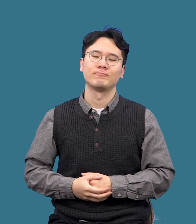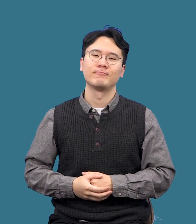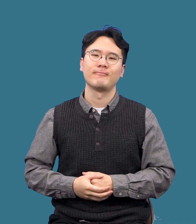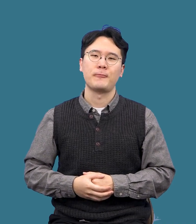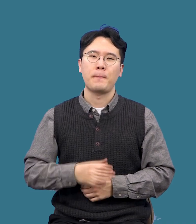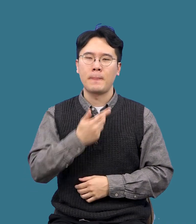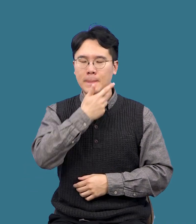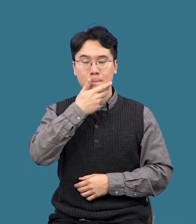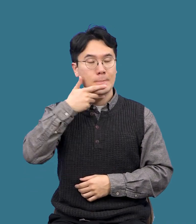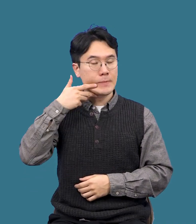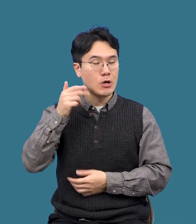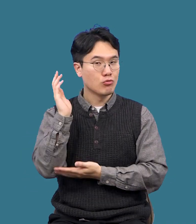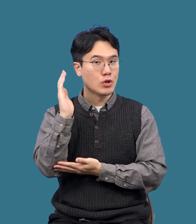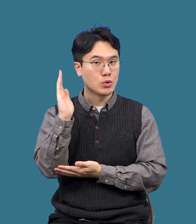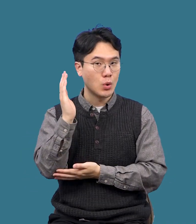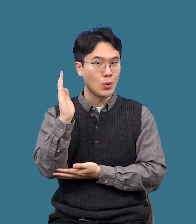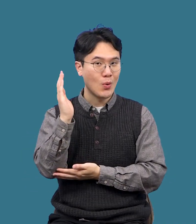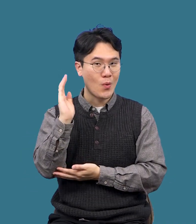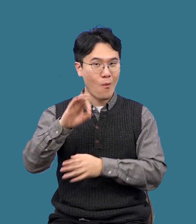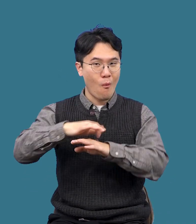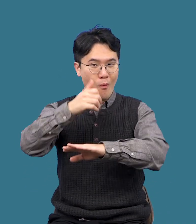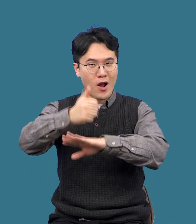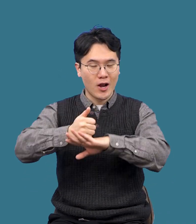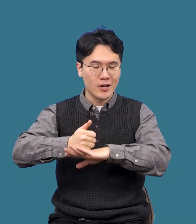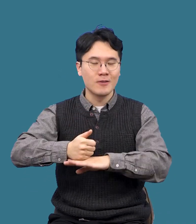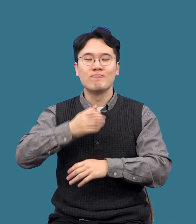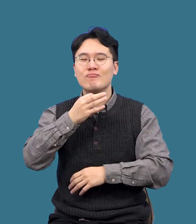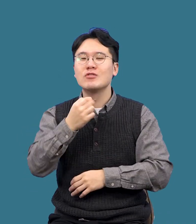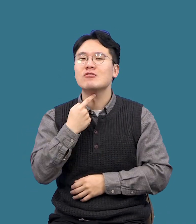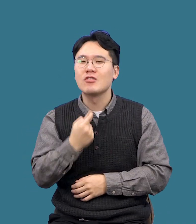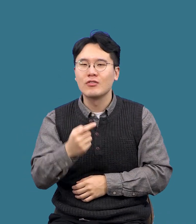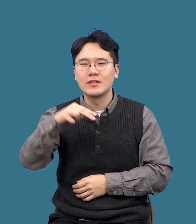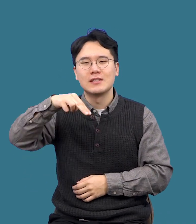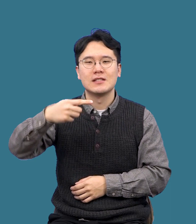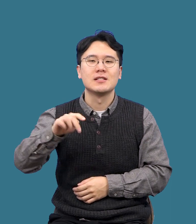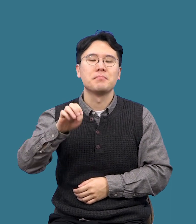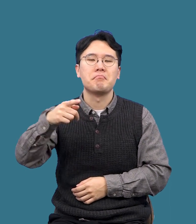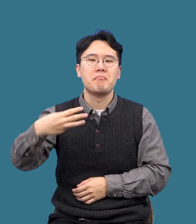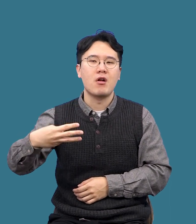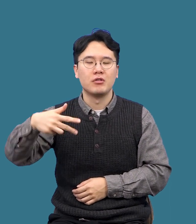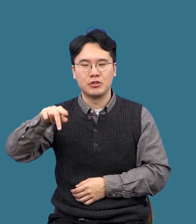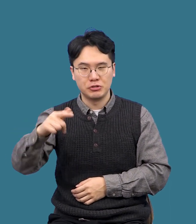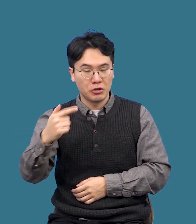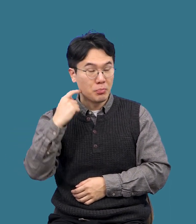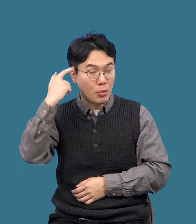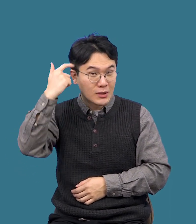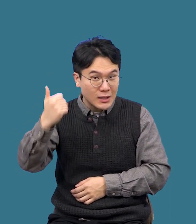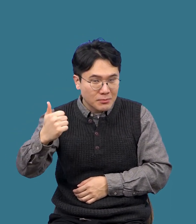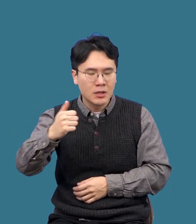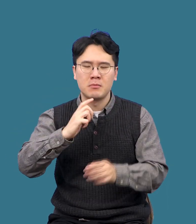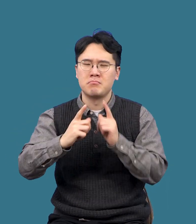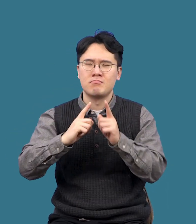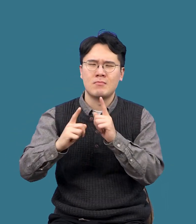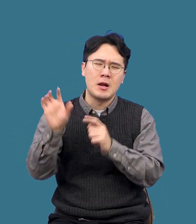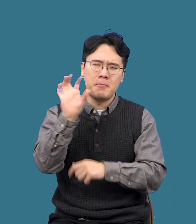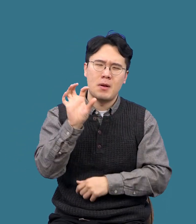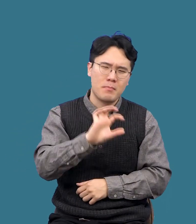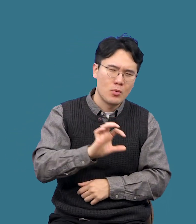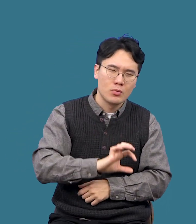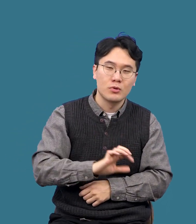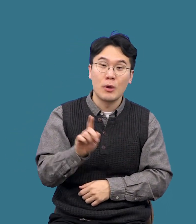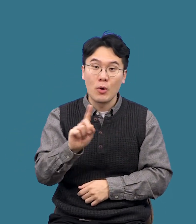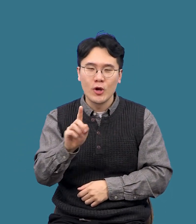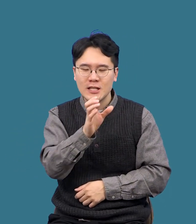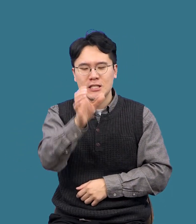영국의 설교의 프린스라고 일컬어졌던 스폴전 목사님은 이 말을 자주 강조했습니다. 십자가의 감동을